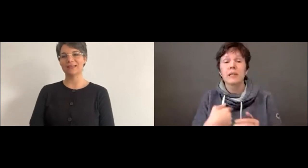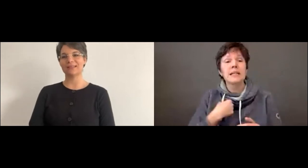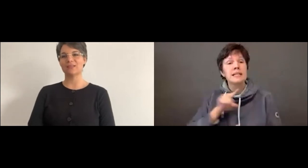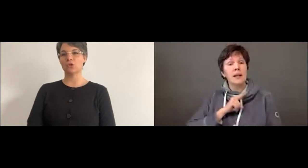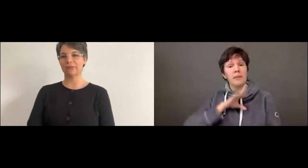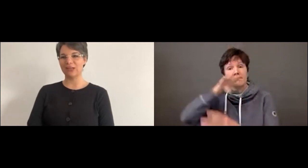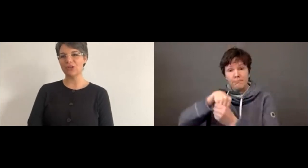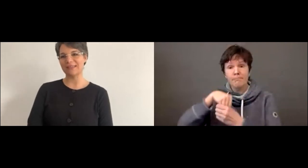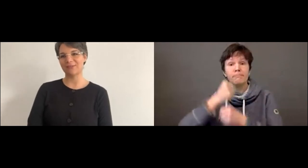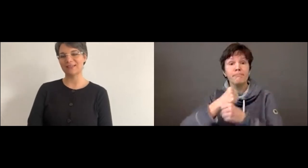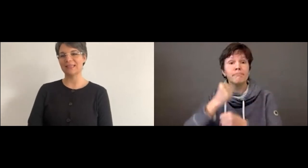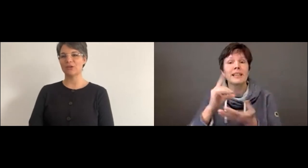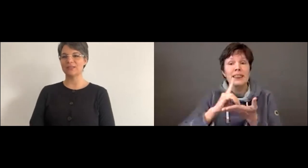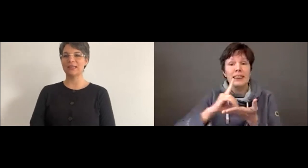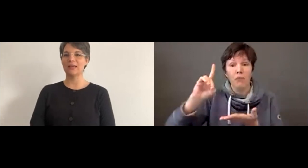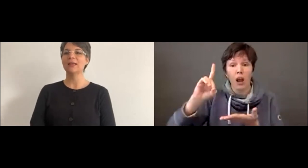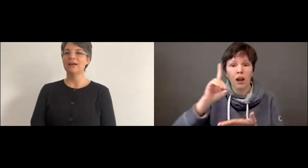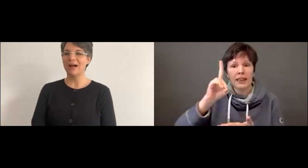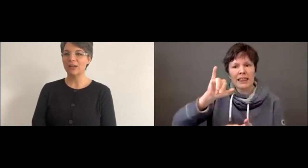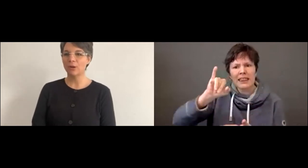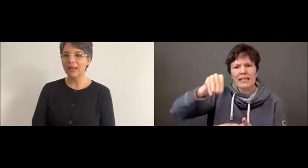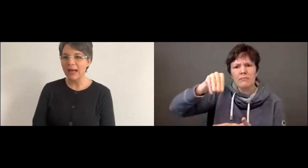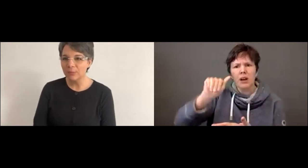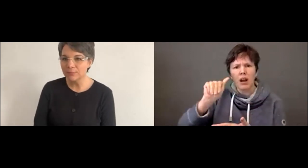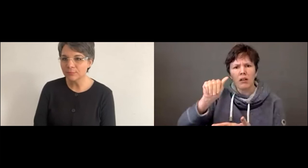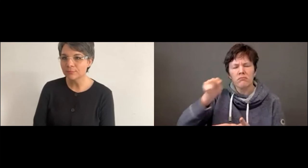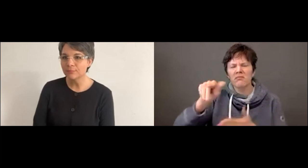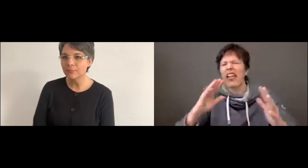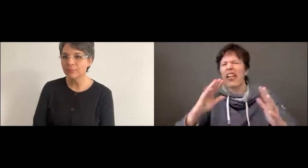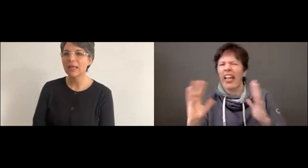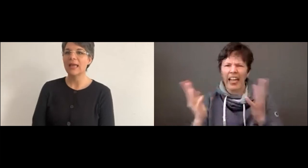über das Social Franchising, was ich jetzt heute hier wahrgenommen habe.